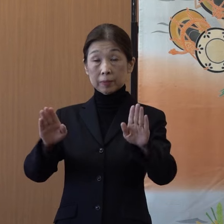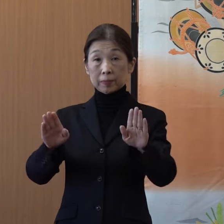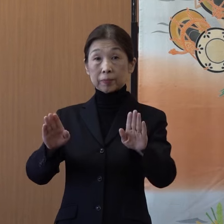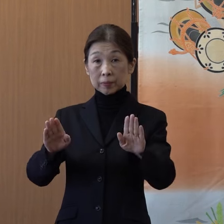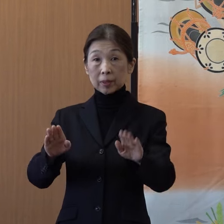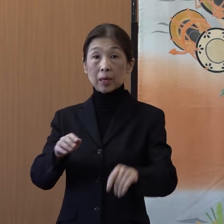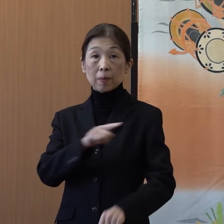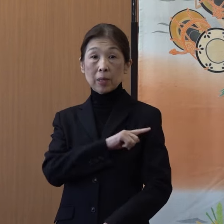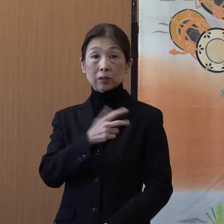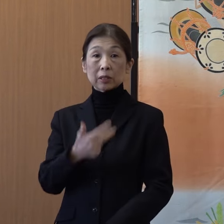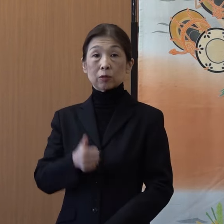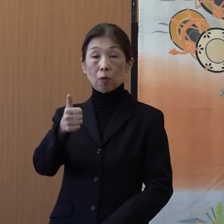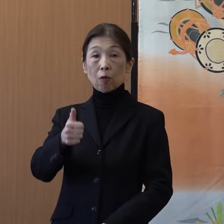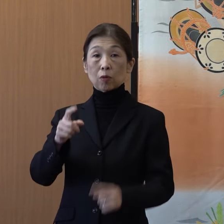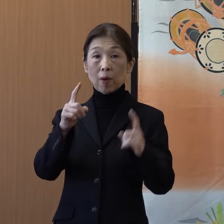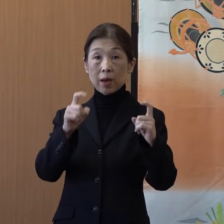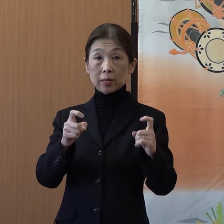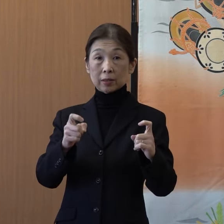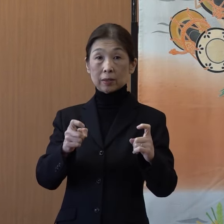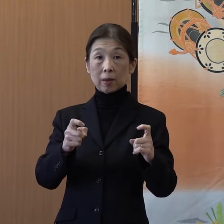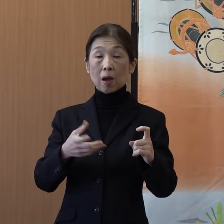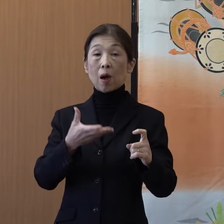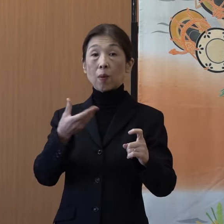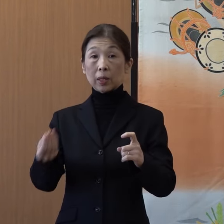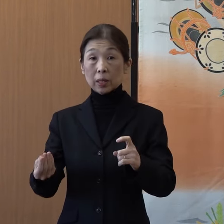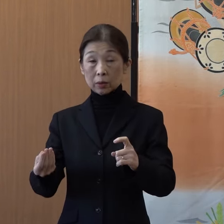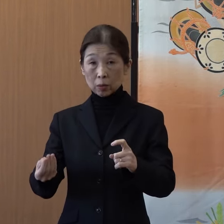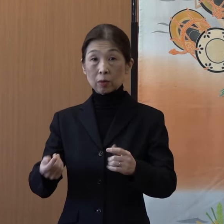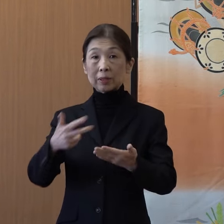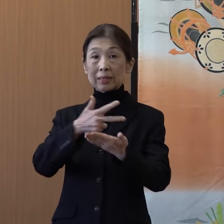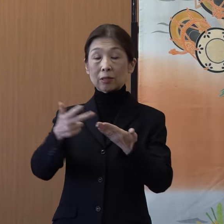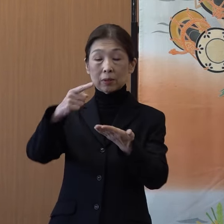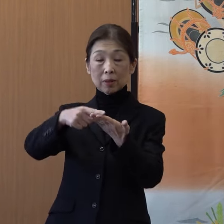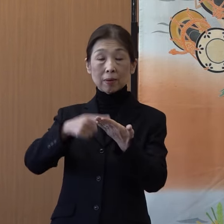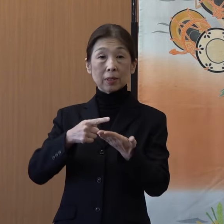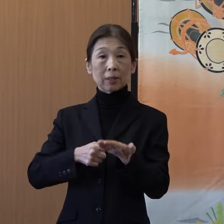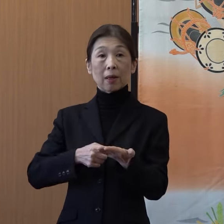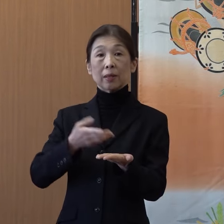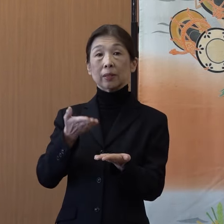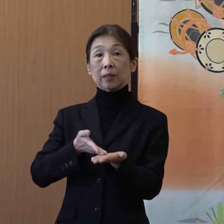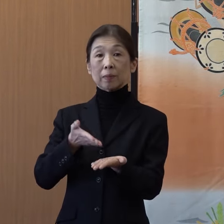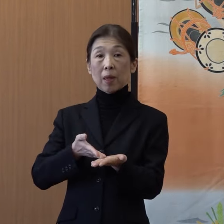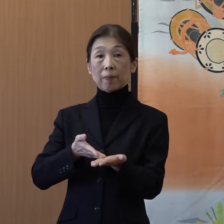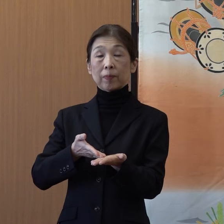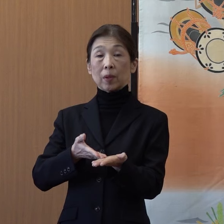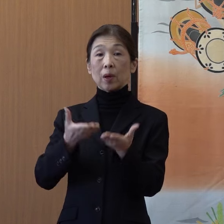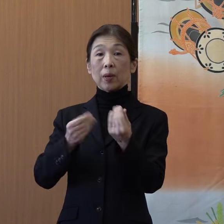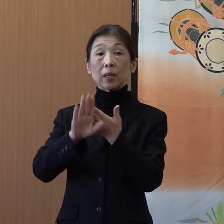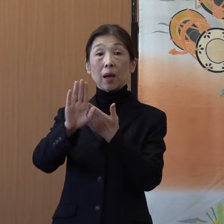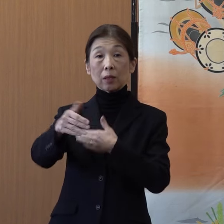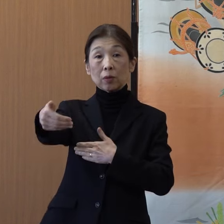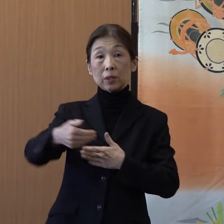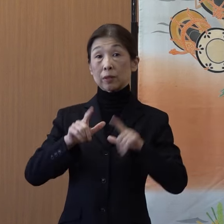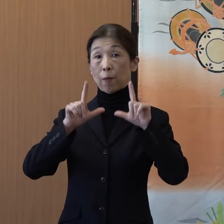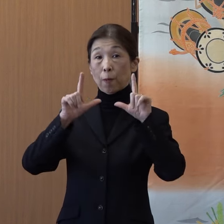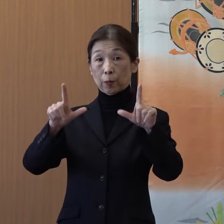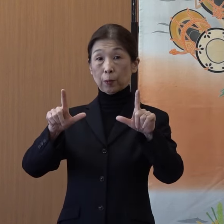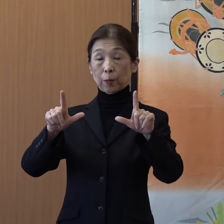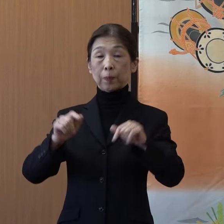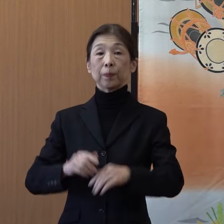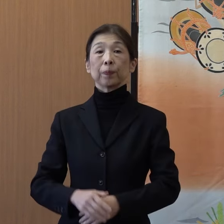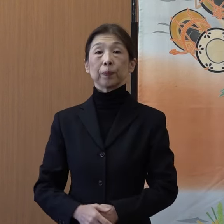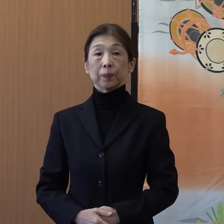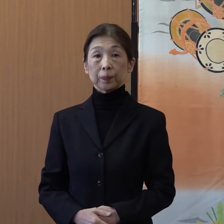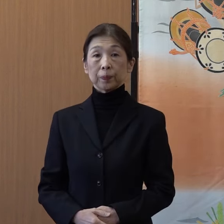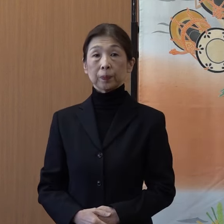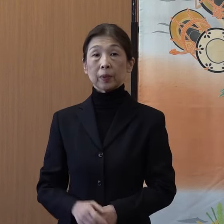より挨拶、続きまして資料に従って説明を行います。その後質疑応答へと移らせていただきます。